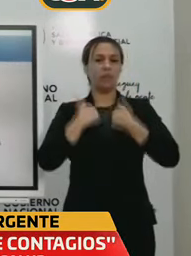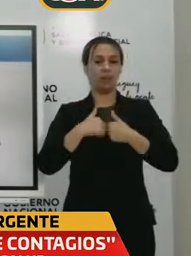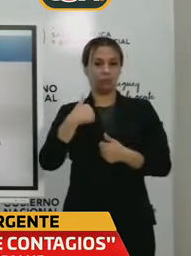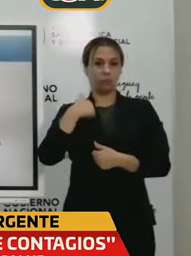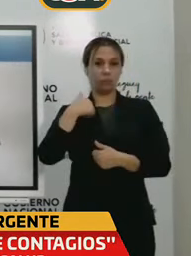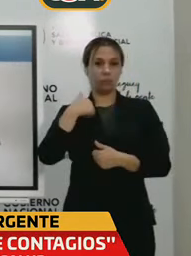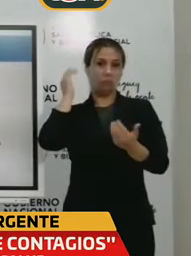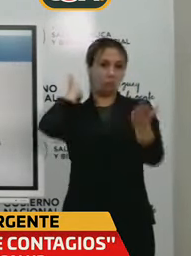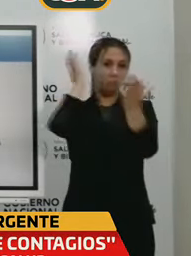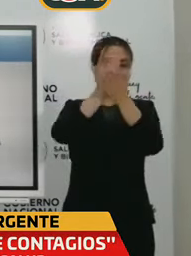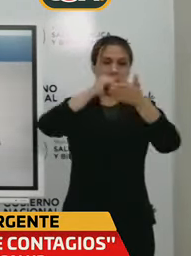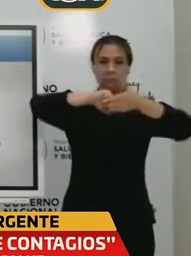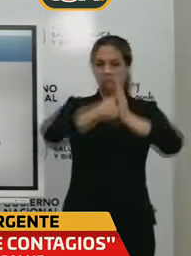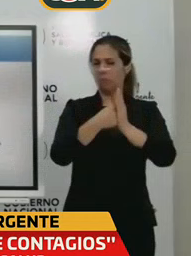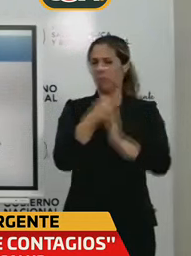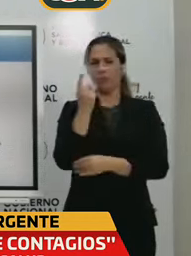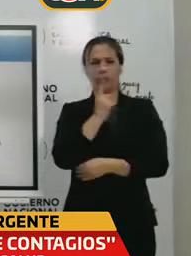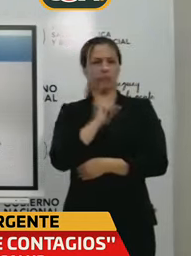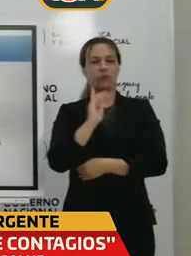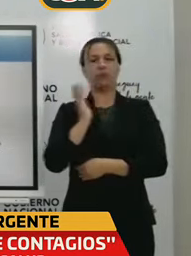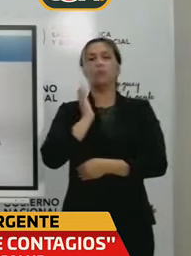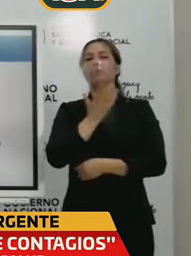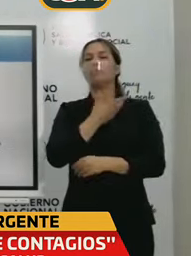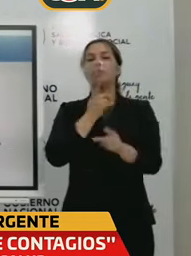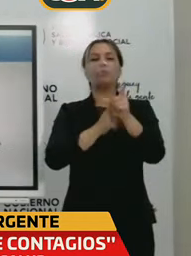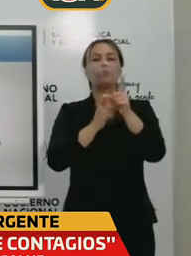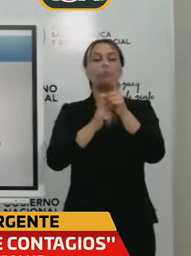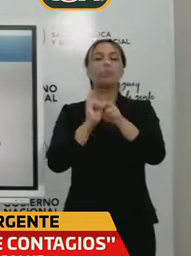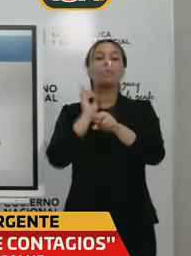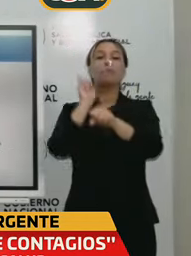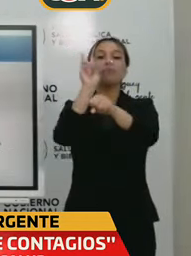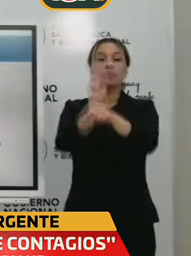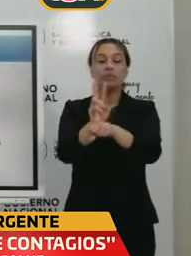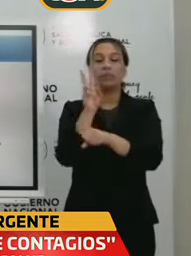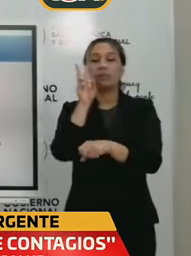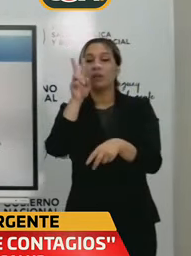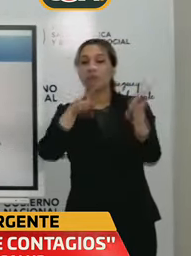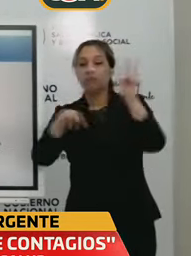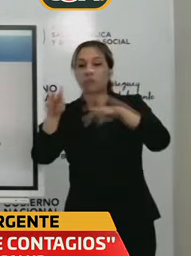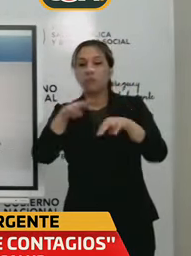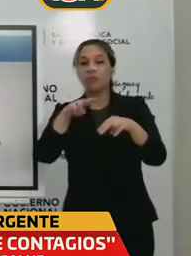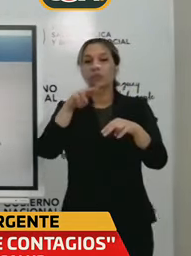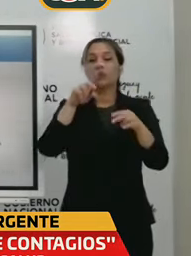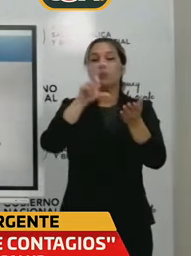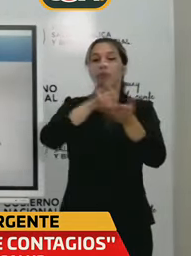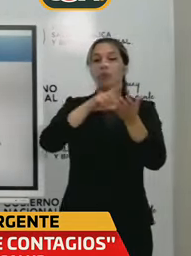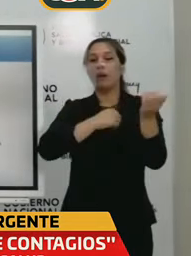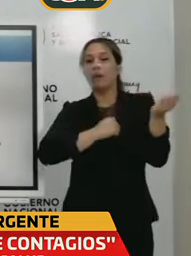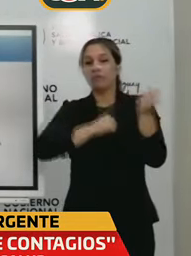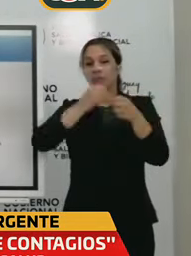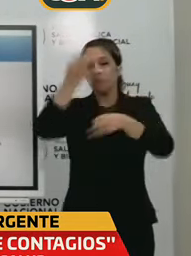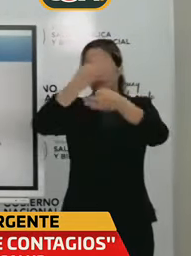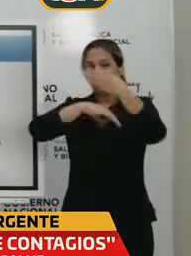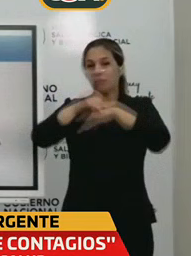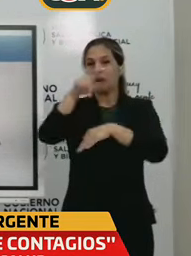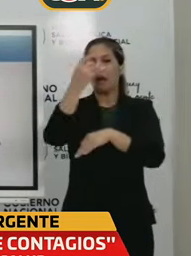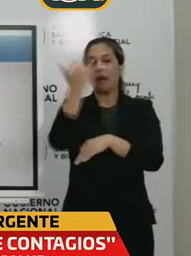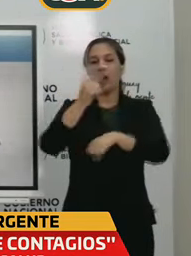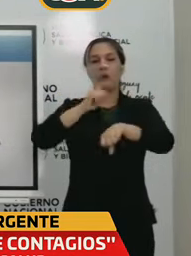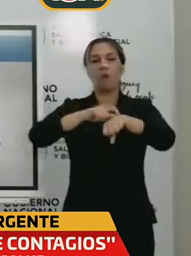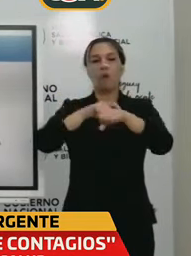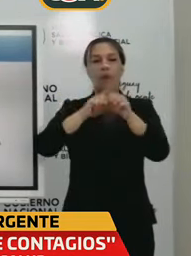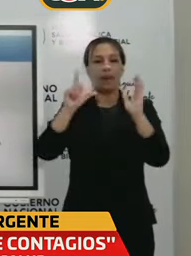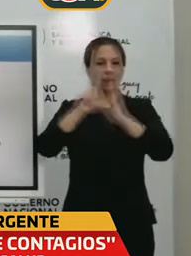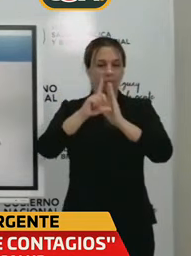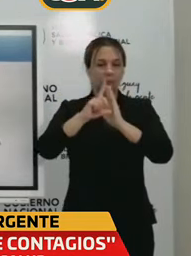una sanción. De salud, nosotros vamos a ir a visitar los lugares de encuentro nocturno, que no son ilegales, obviamente, porque tienen un horario, ¿verdad?